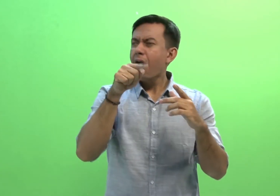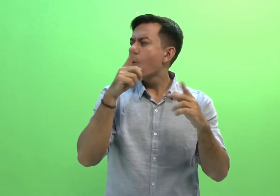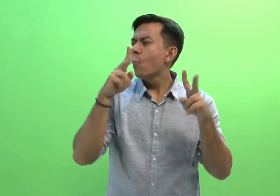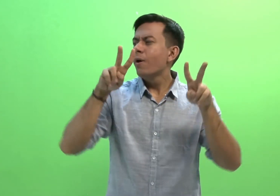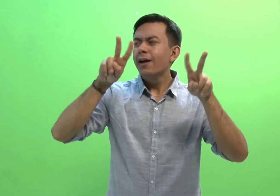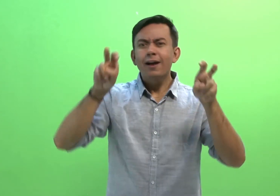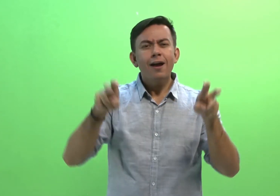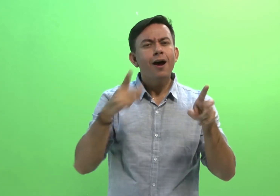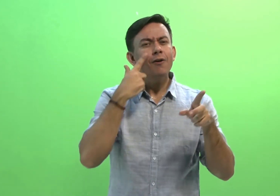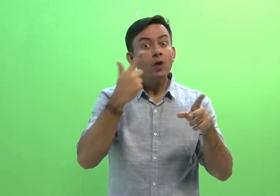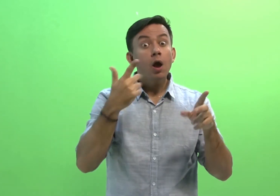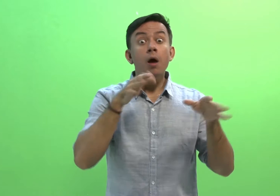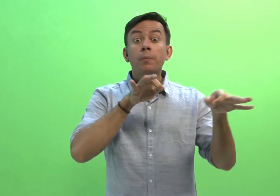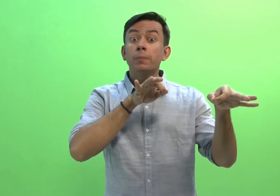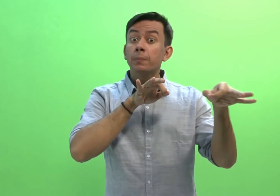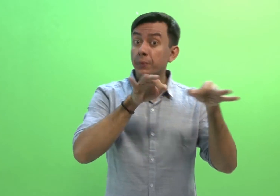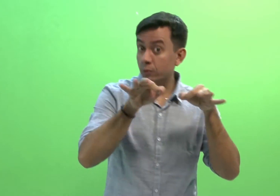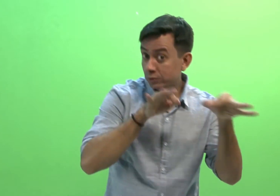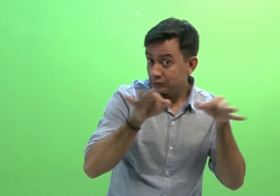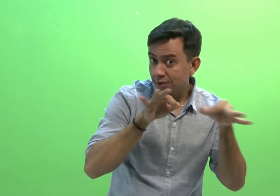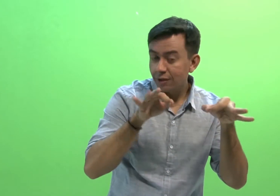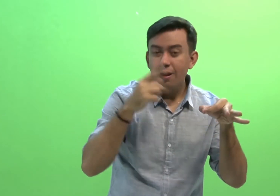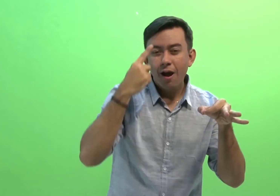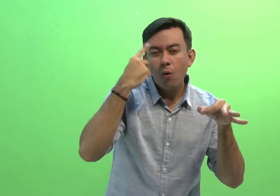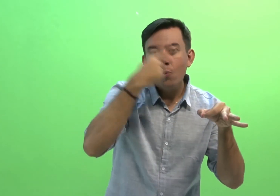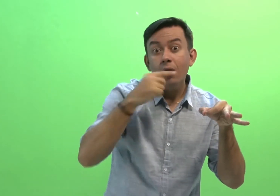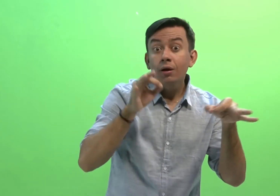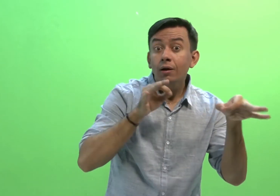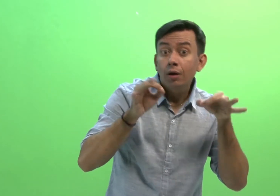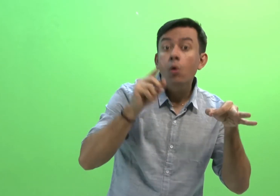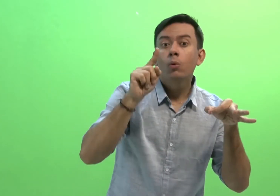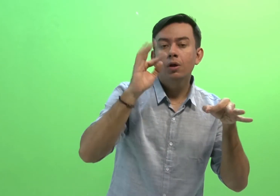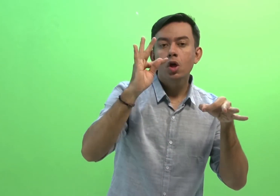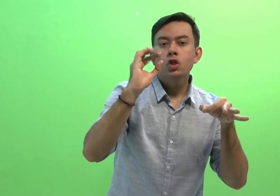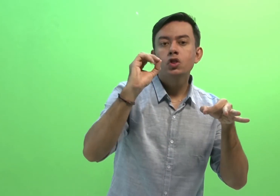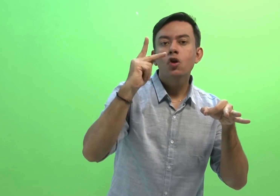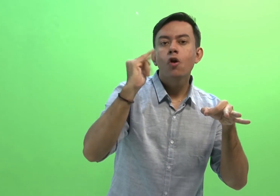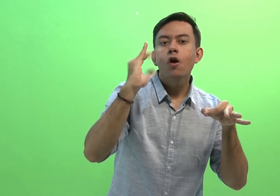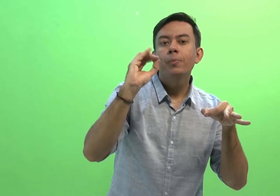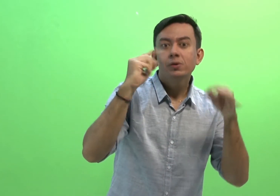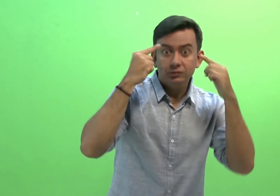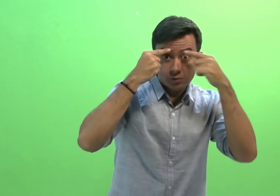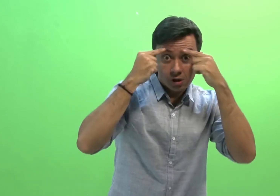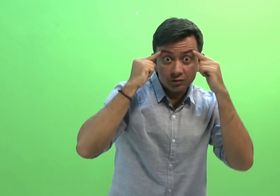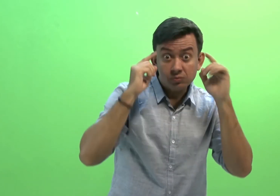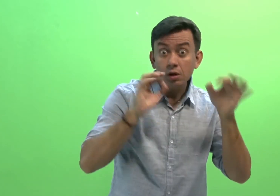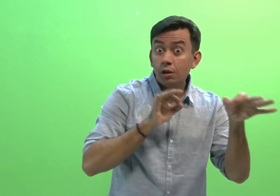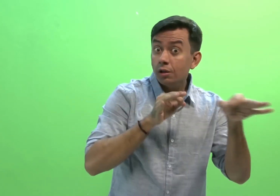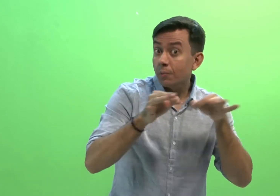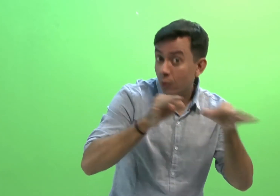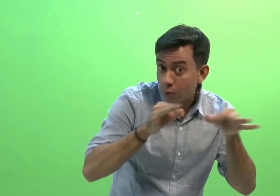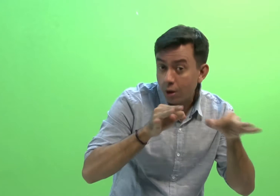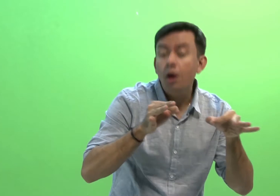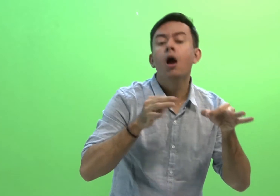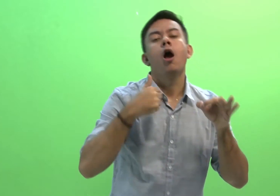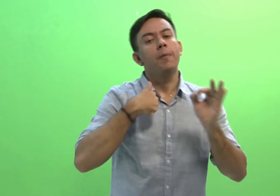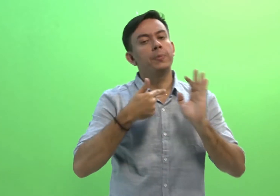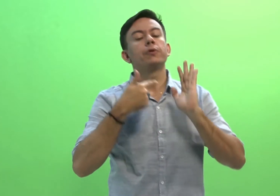de aula será exposto. Então, o projeto, a expressão, bem topicalizado nas sobrancelhas,